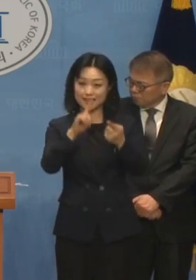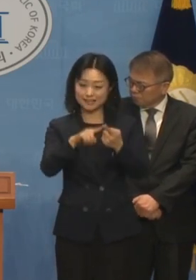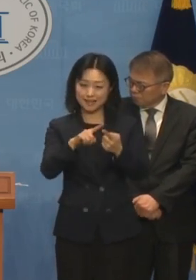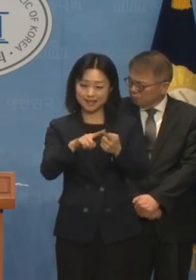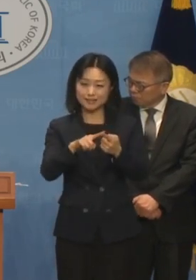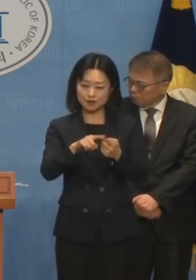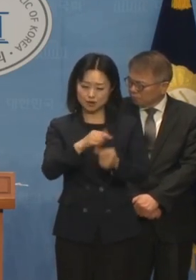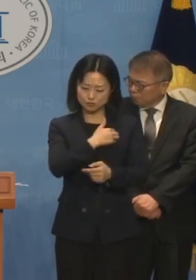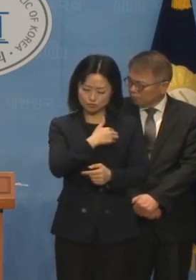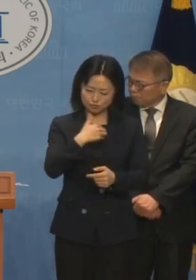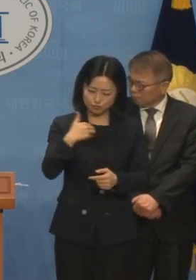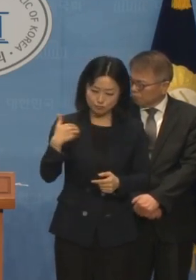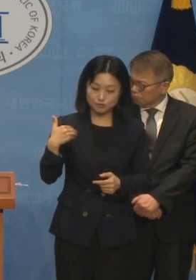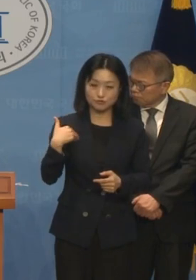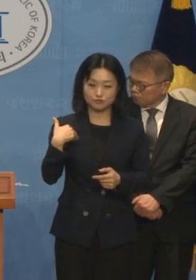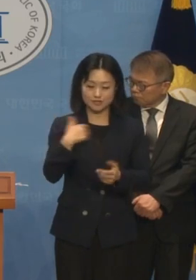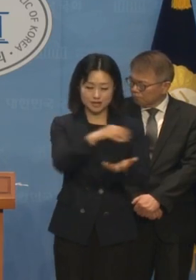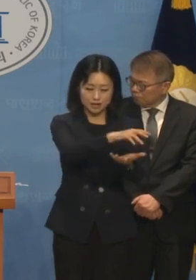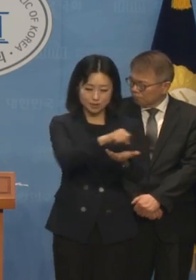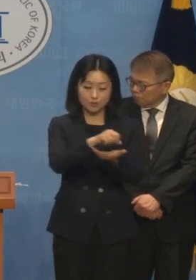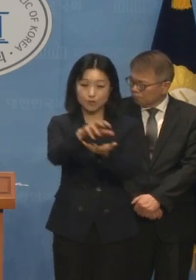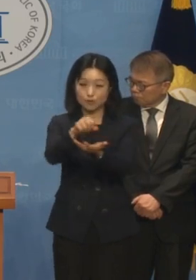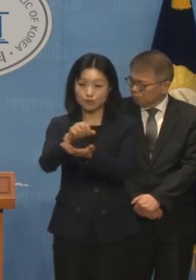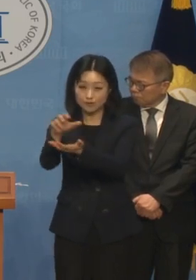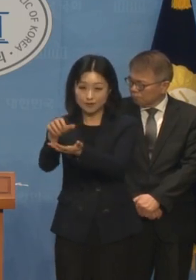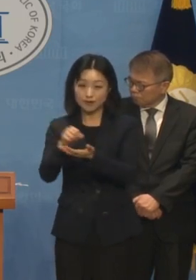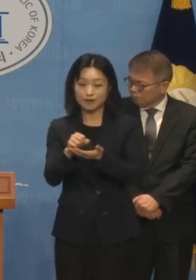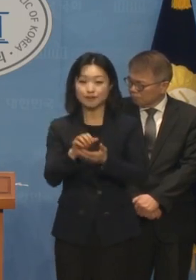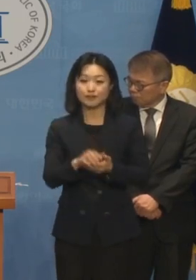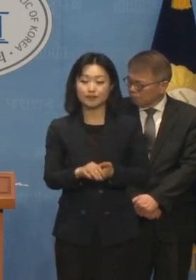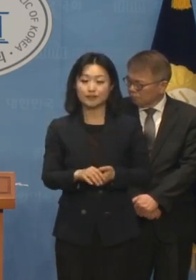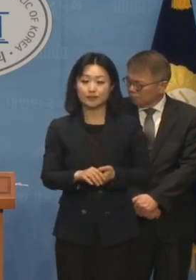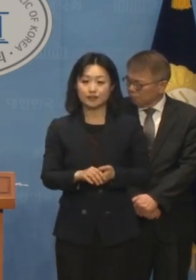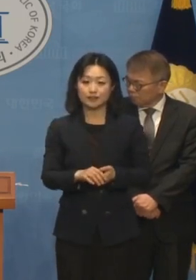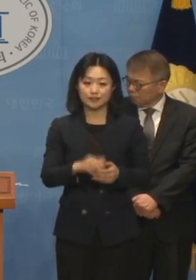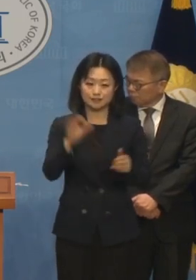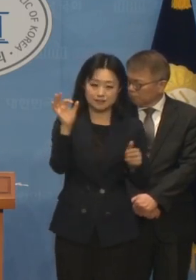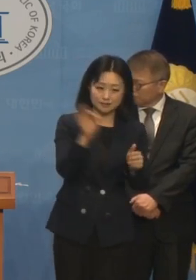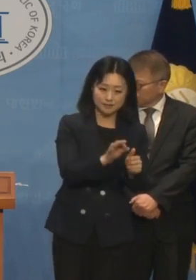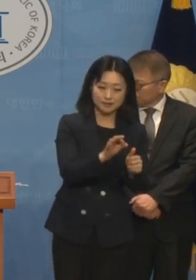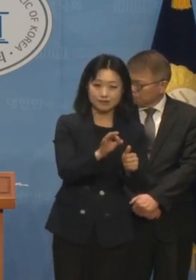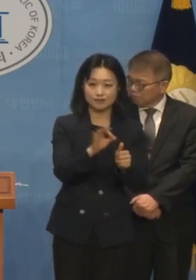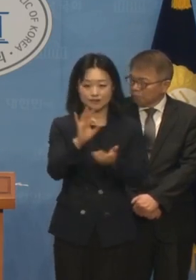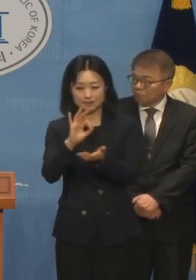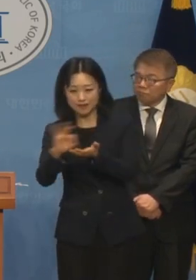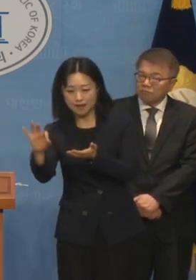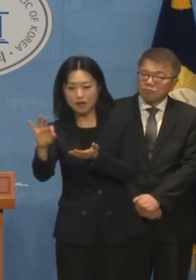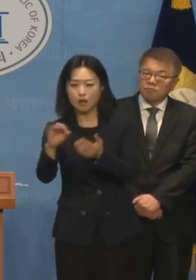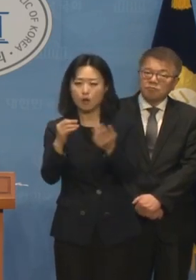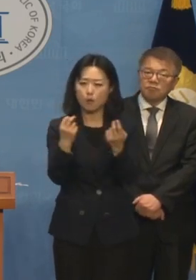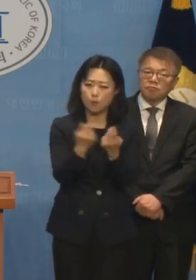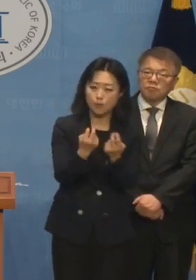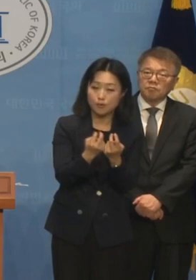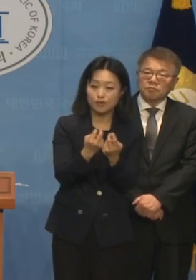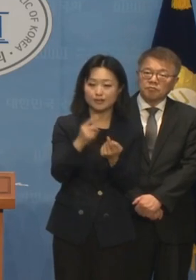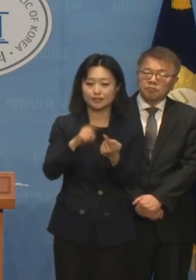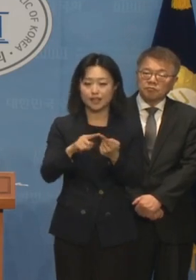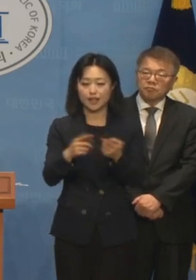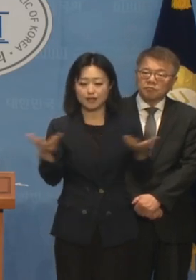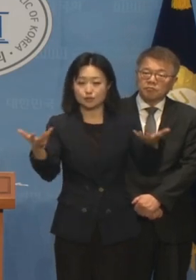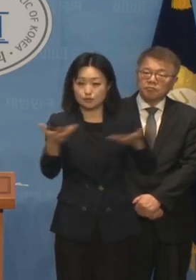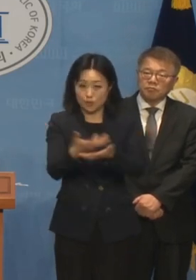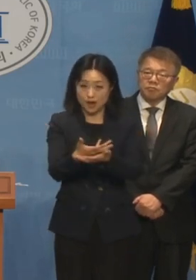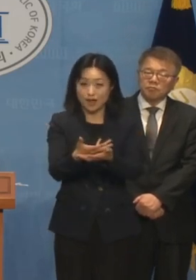충분히 고려하여 소득 보장과 재정 안정을 동시에 고려 조화할